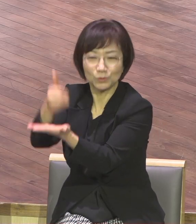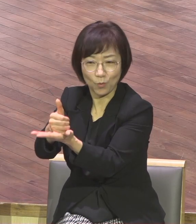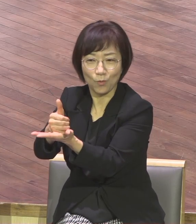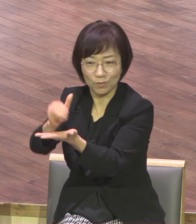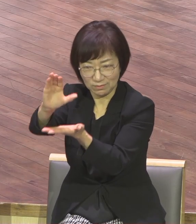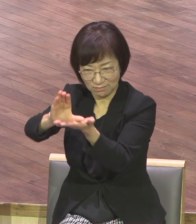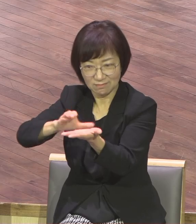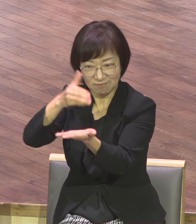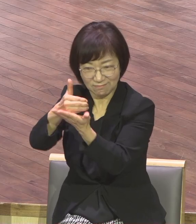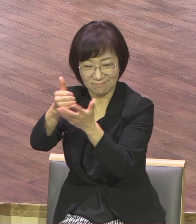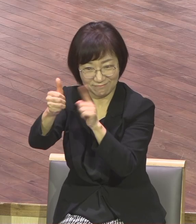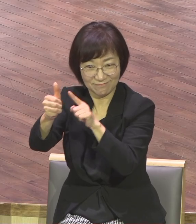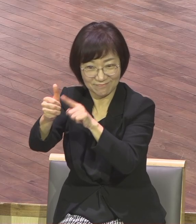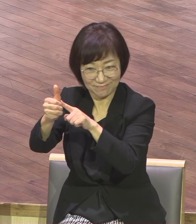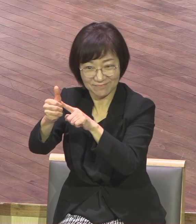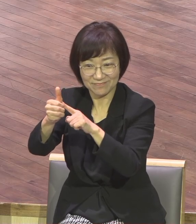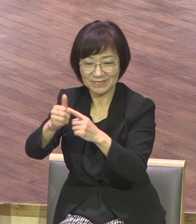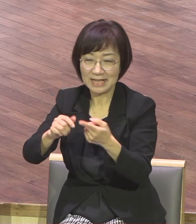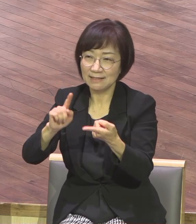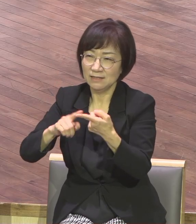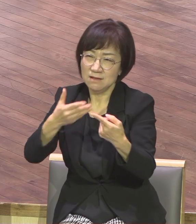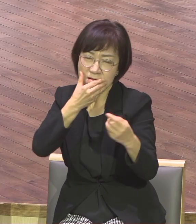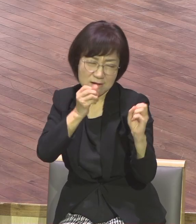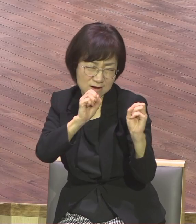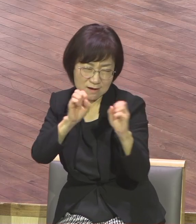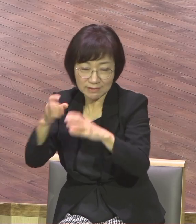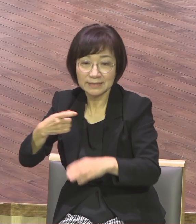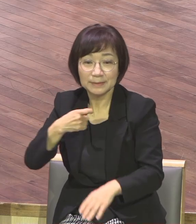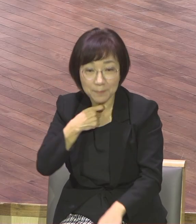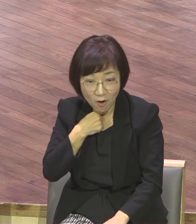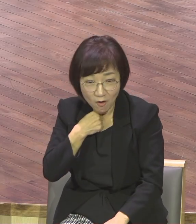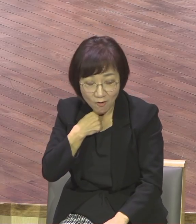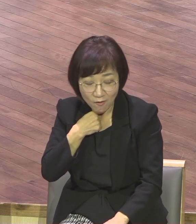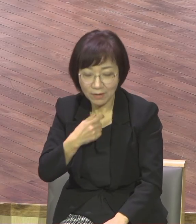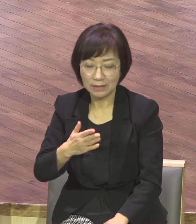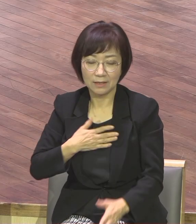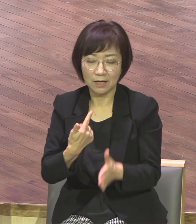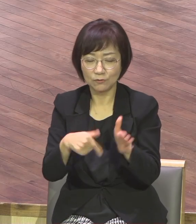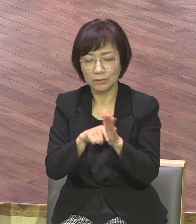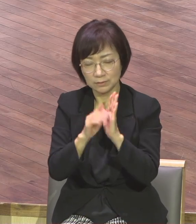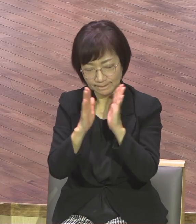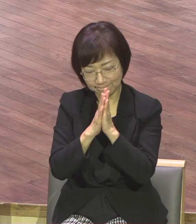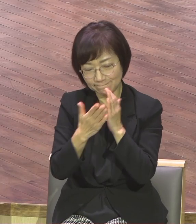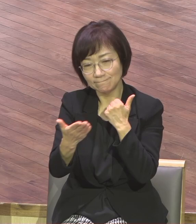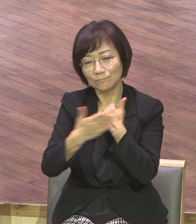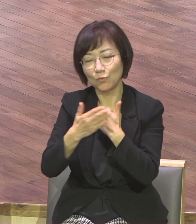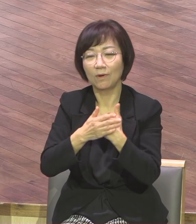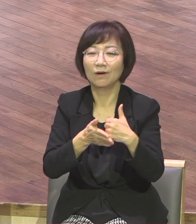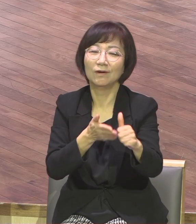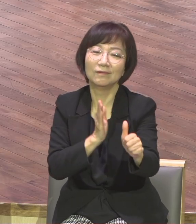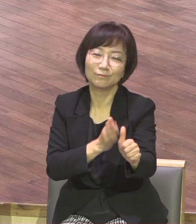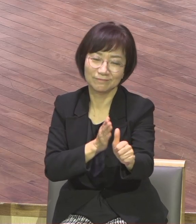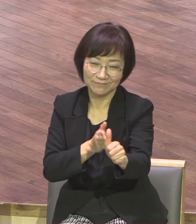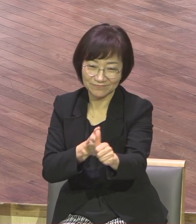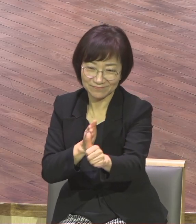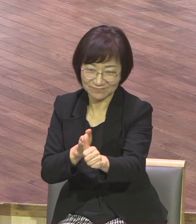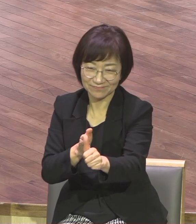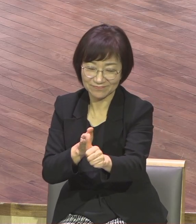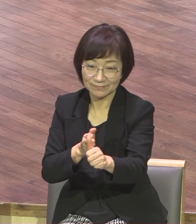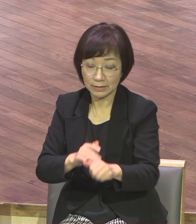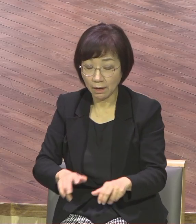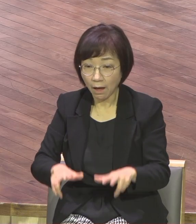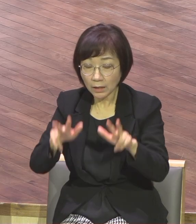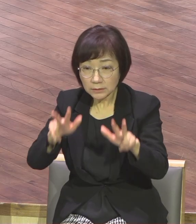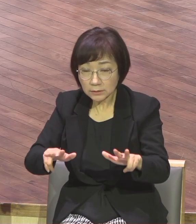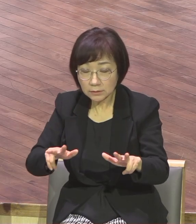66권을 그리스도로 봐야 되거든요. 그래서 그리스도에서 이 어마어마한 비밀을 말할 수 있도록 지금 바울은 자대찬